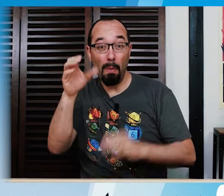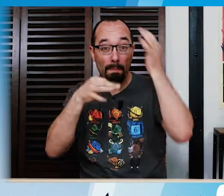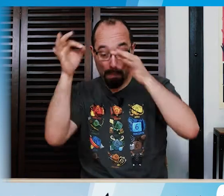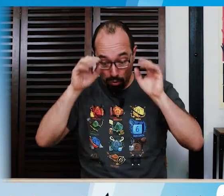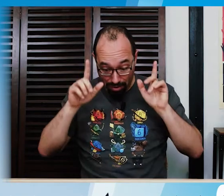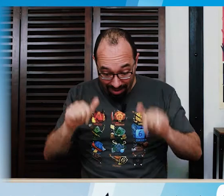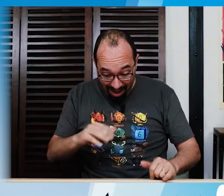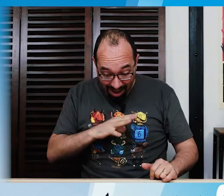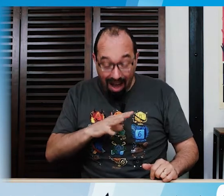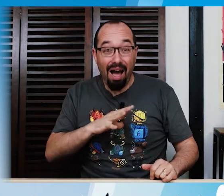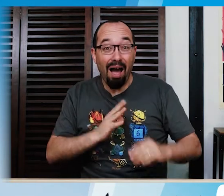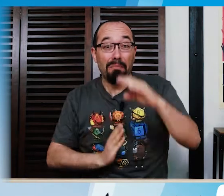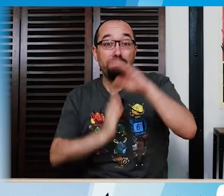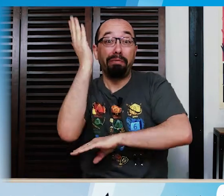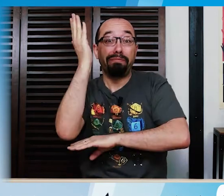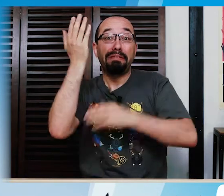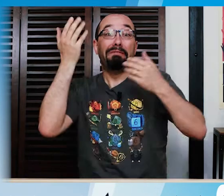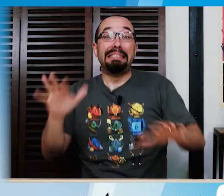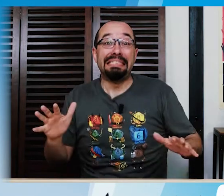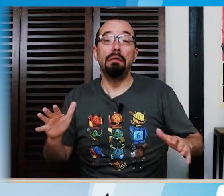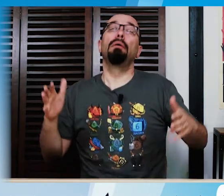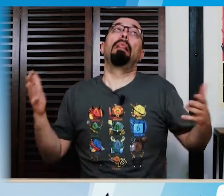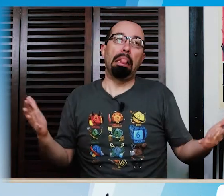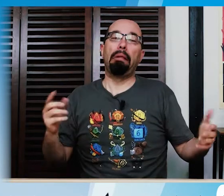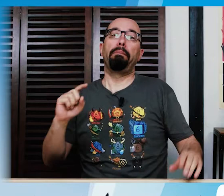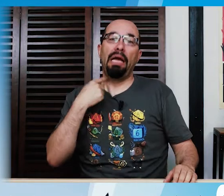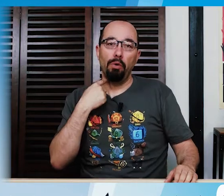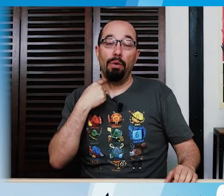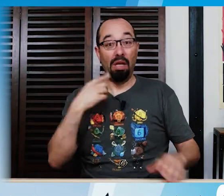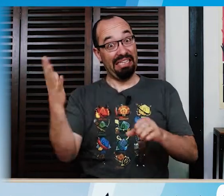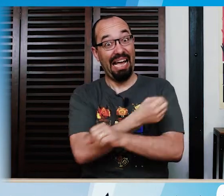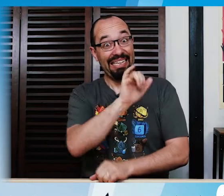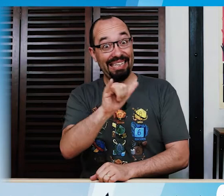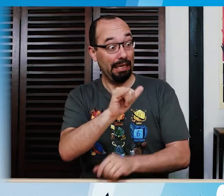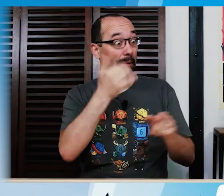jetons. Le gagnant est celui qui en totalise le moins.